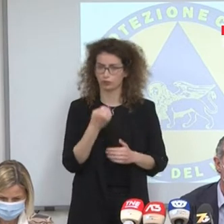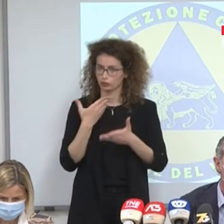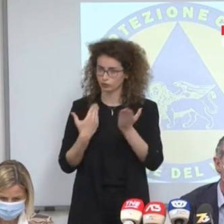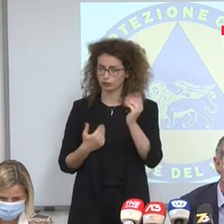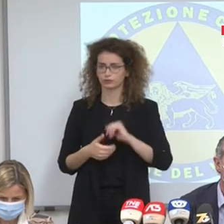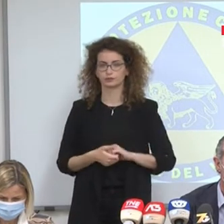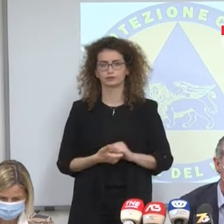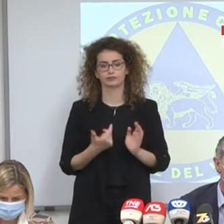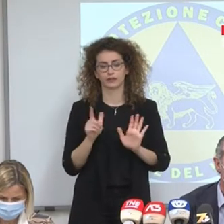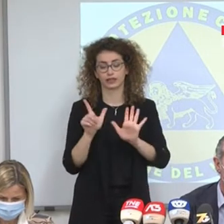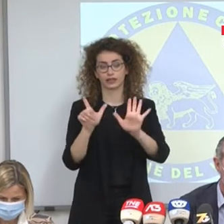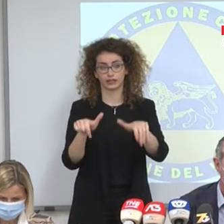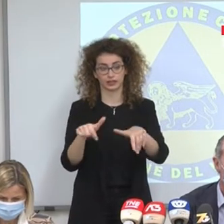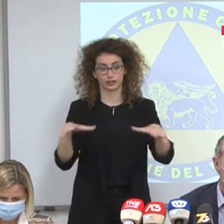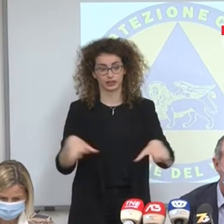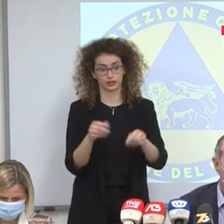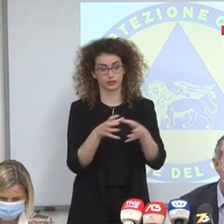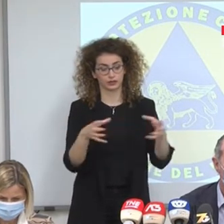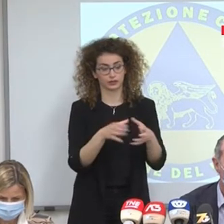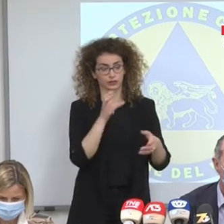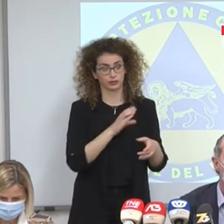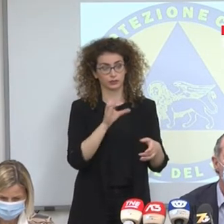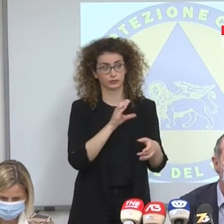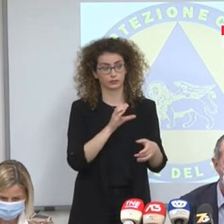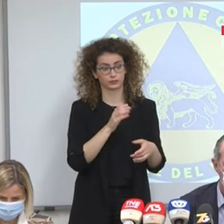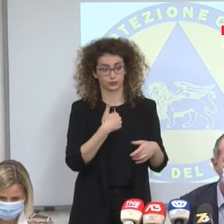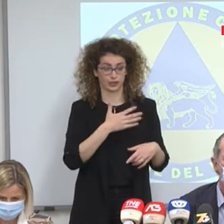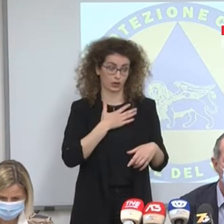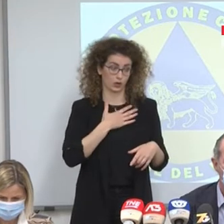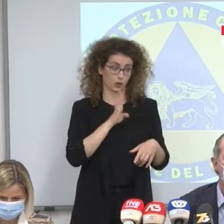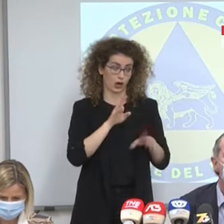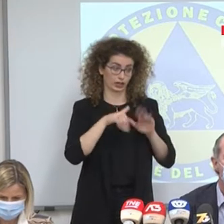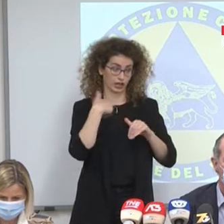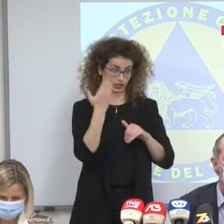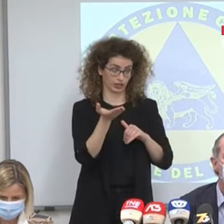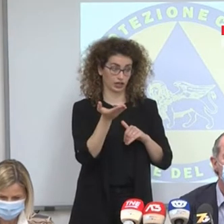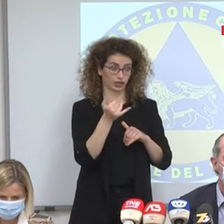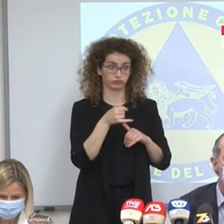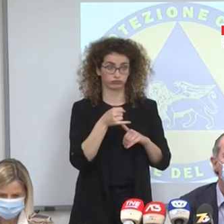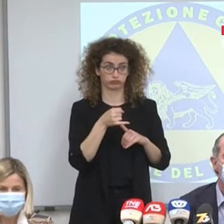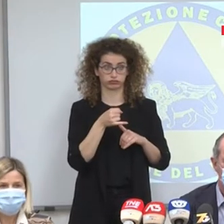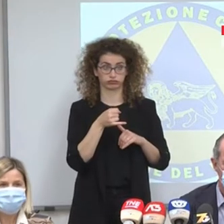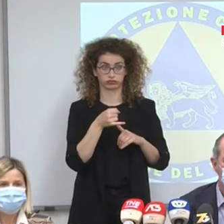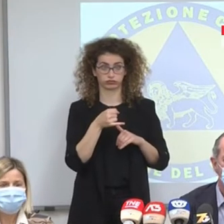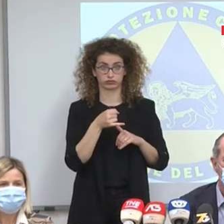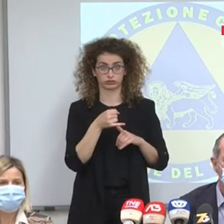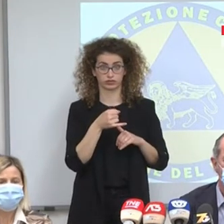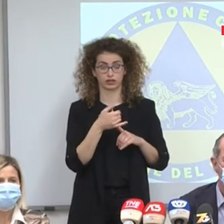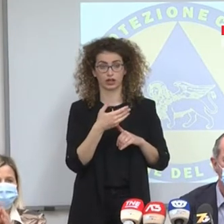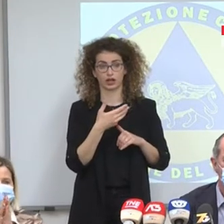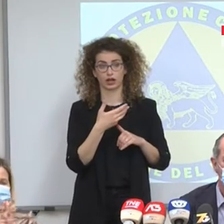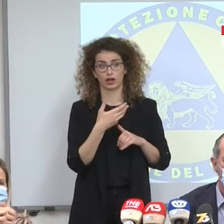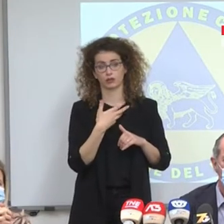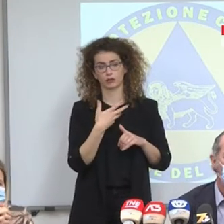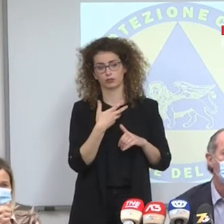Quindi dalla prossima settimana si parte con gli operatori turistici mantenendo dai 40 in su, e una casellina in più per gli addetti, sì, di